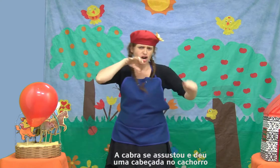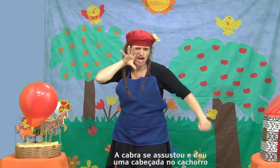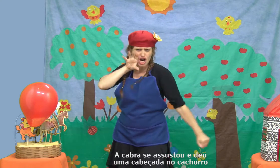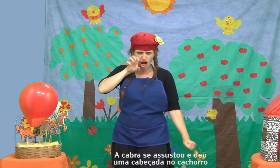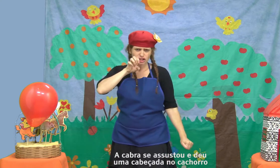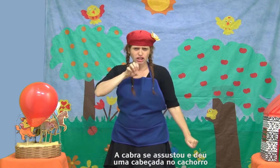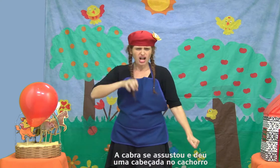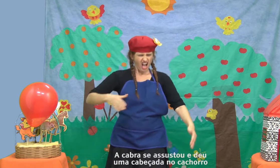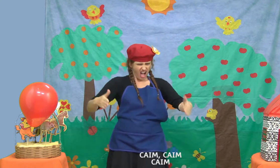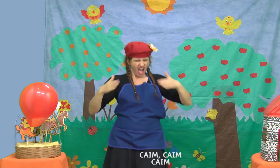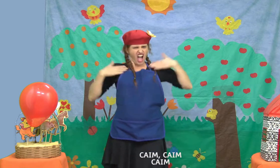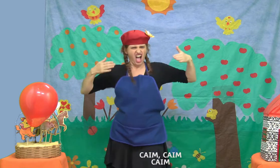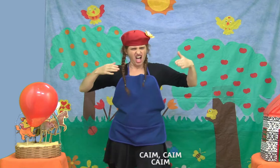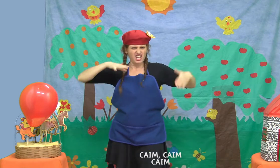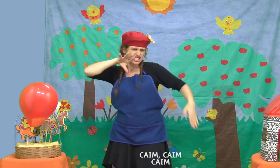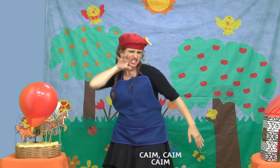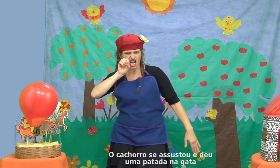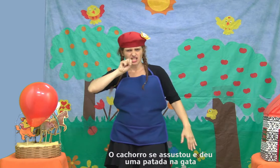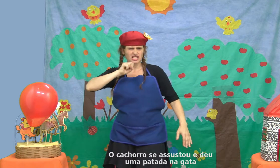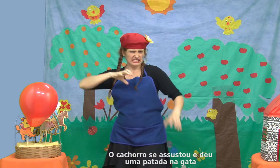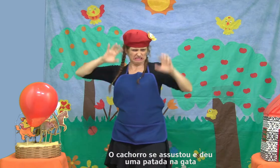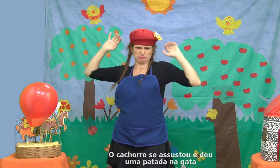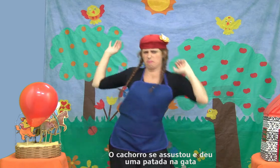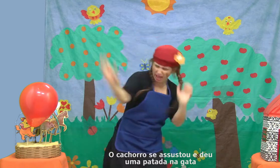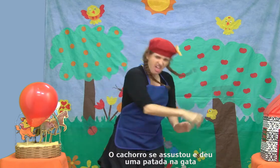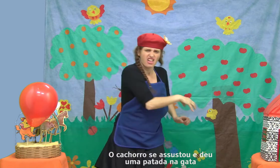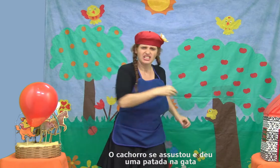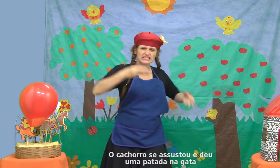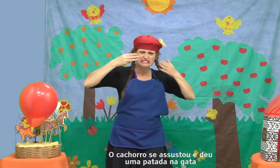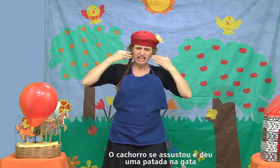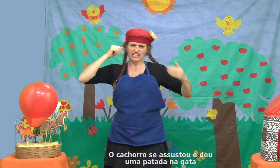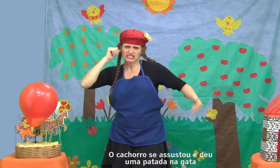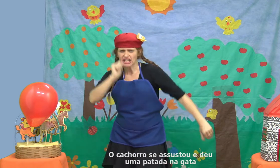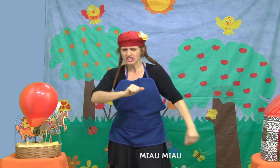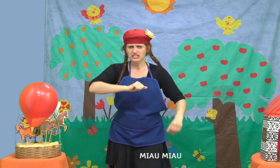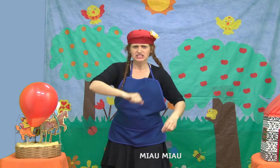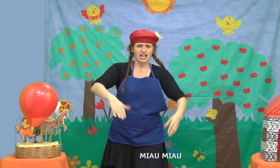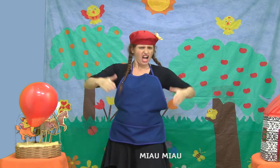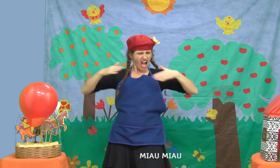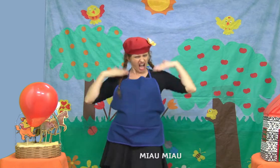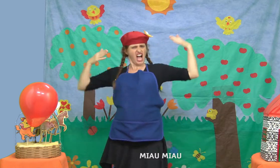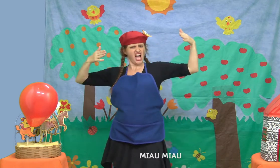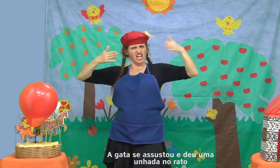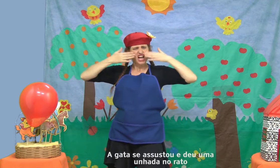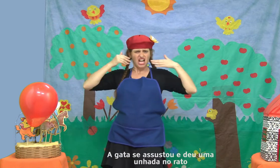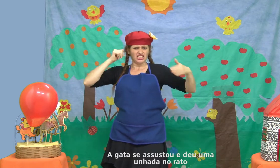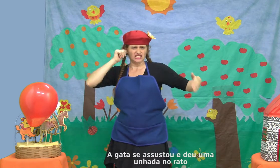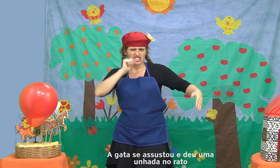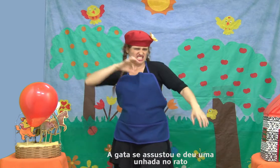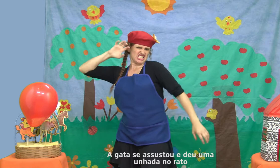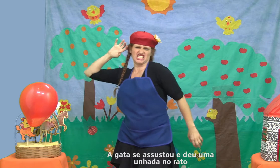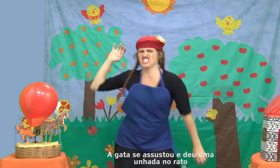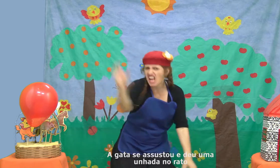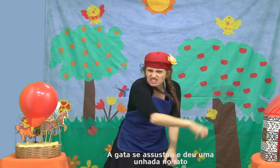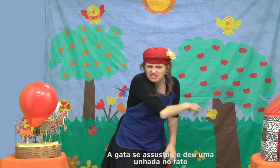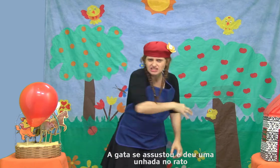no cachorro louco a patada na gata se agacha sonho é uma unhada no